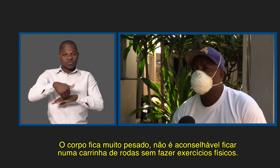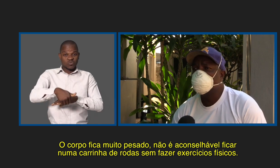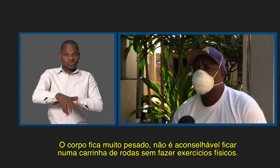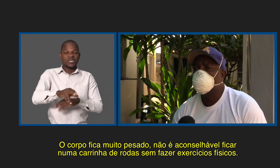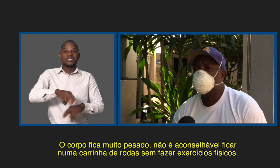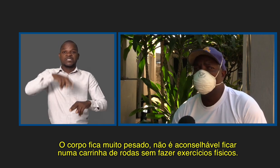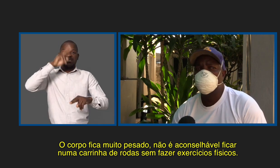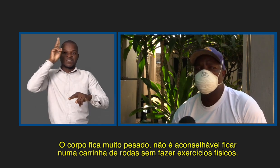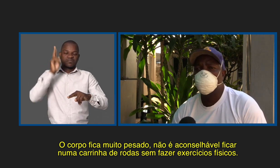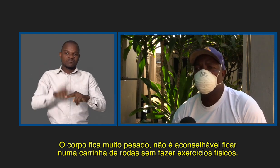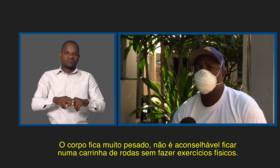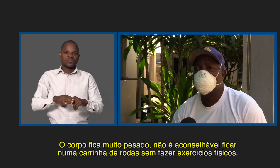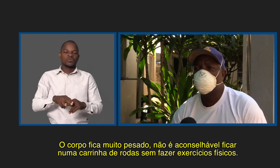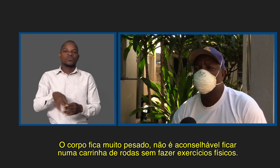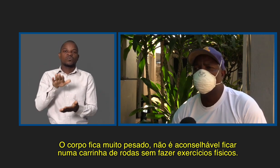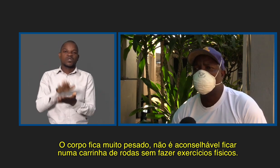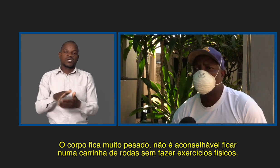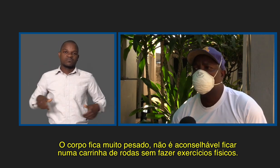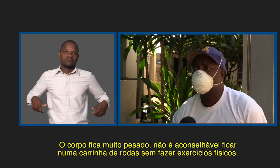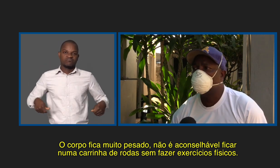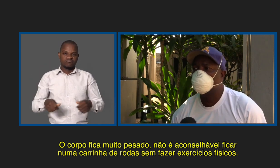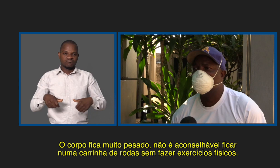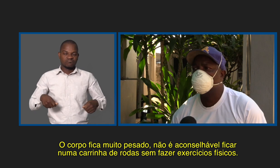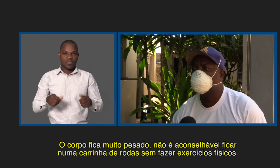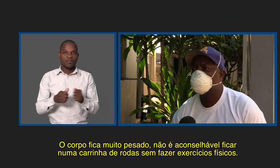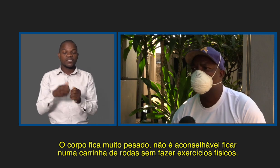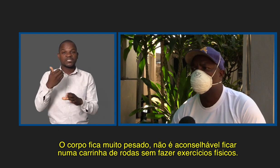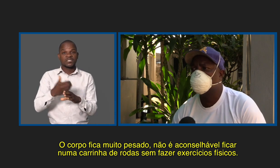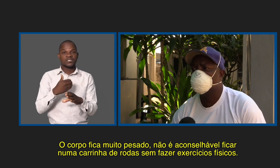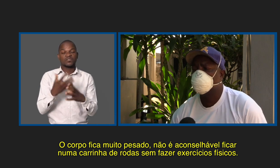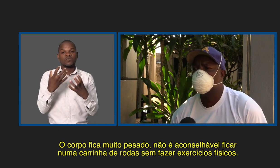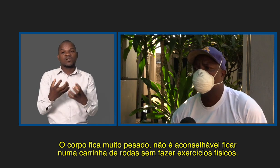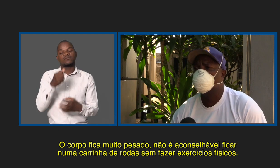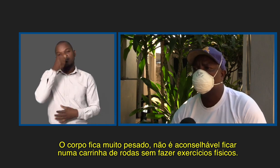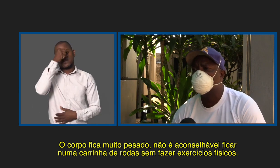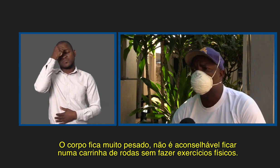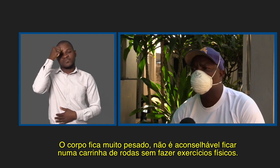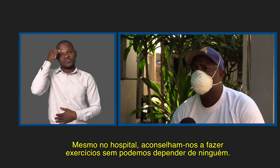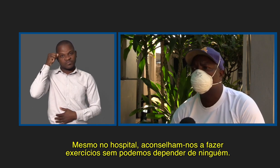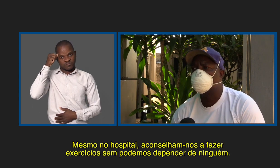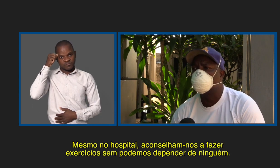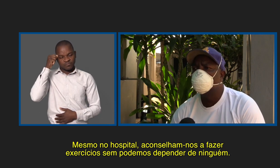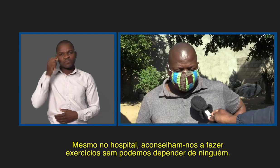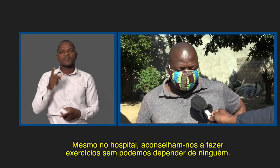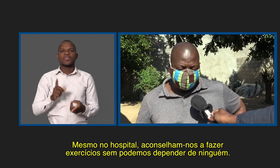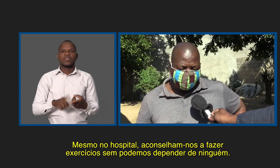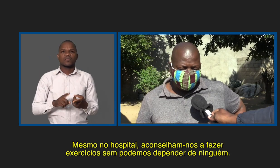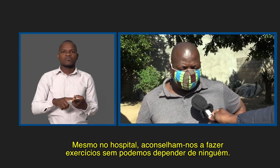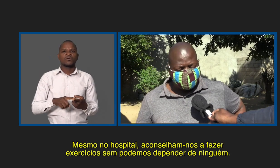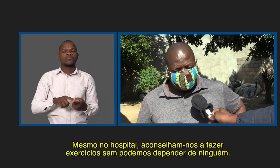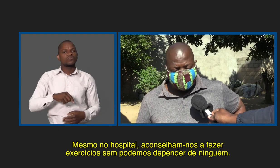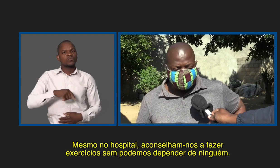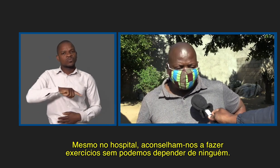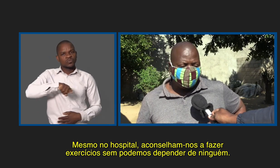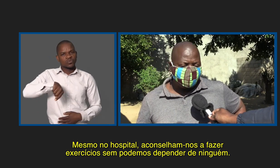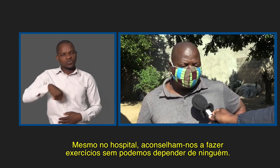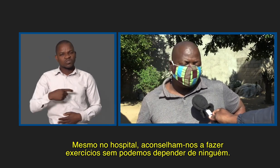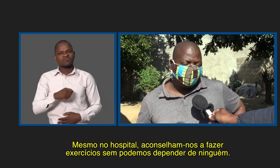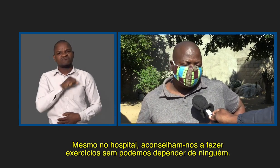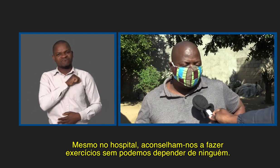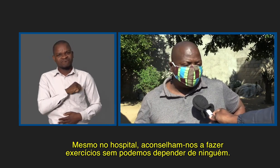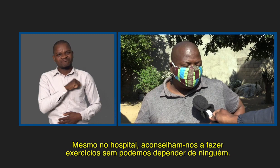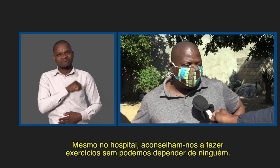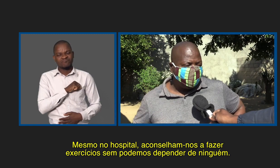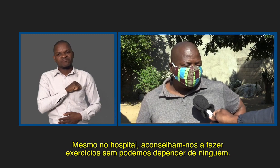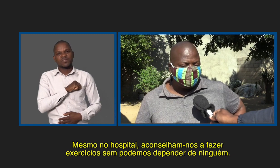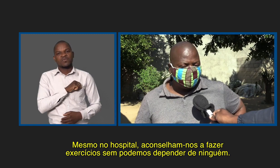estado, ficar na cadeira de roda sem exercer nenhum exercício, é difícil. No hospital, eu aconselo quem tem que